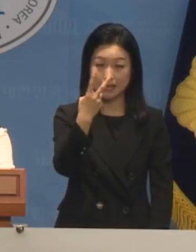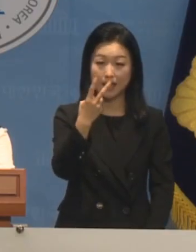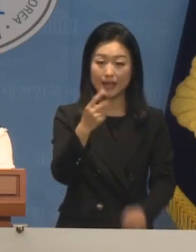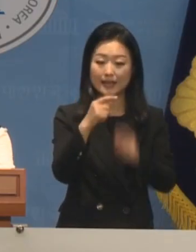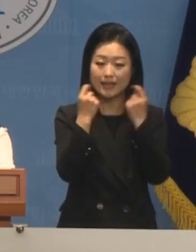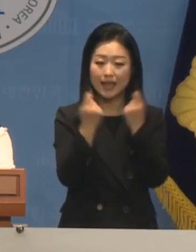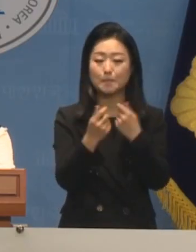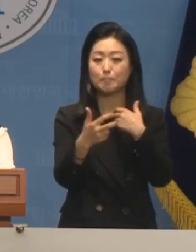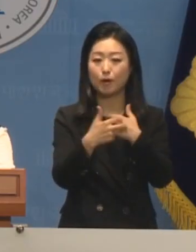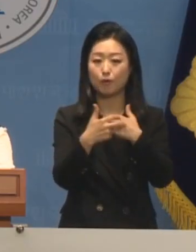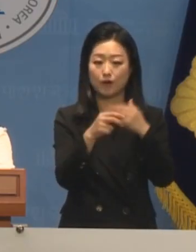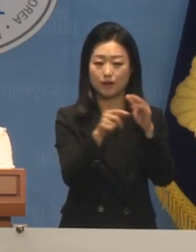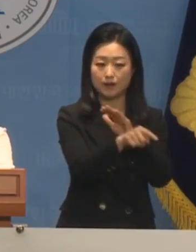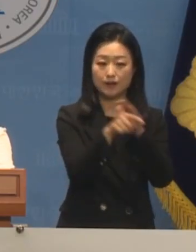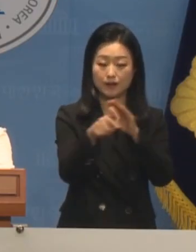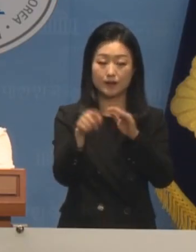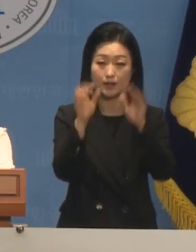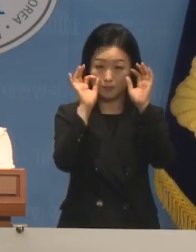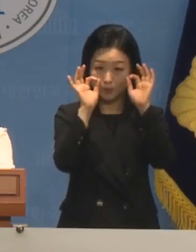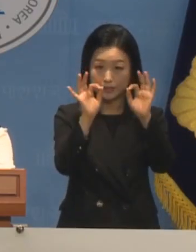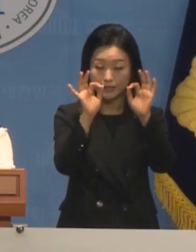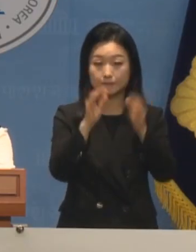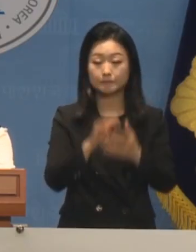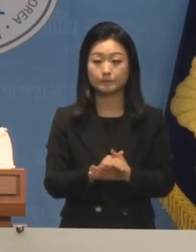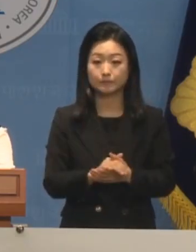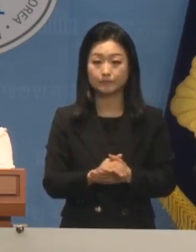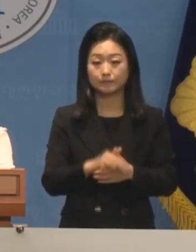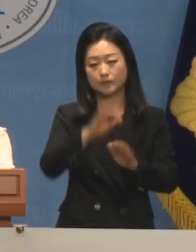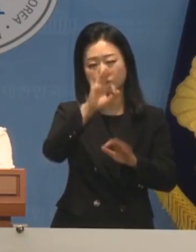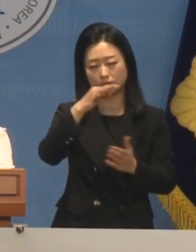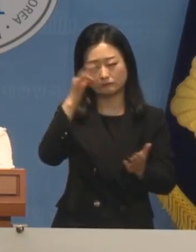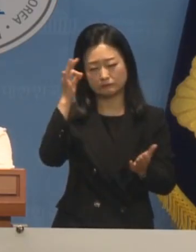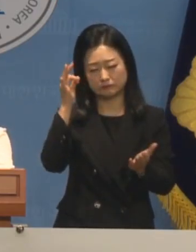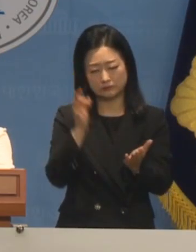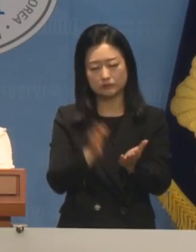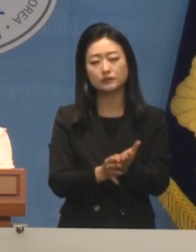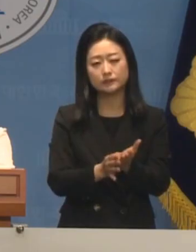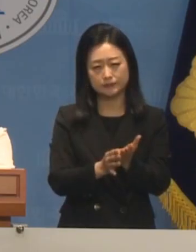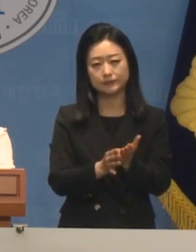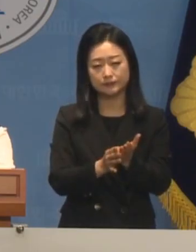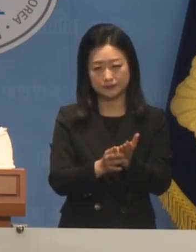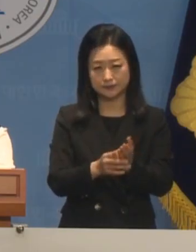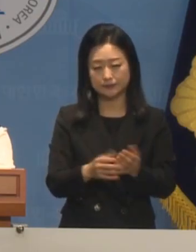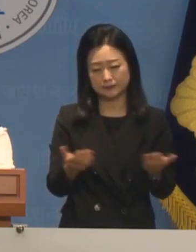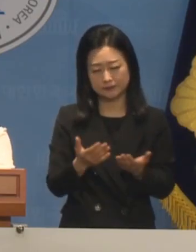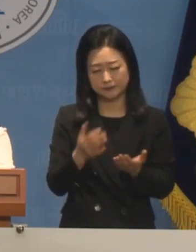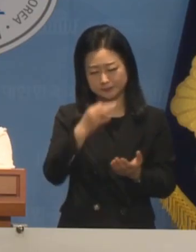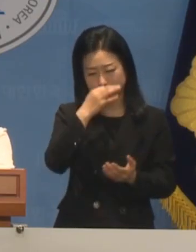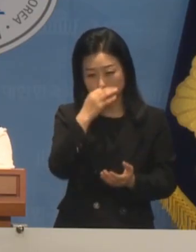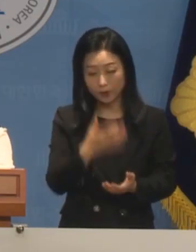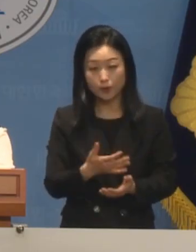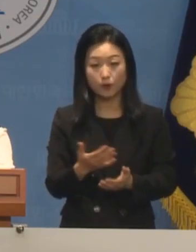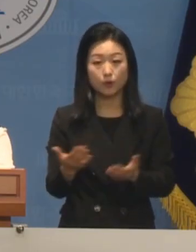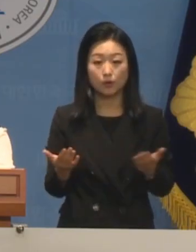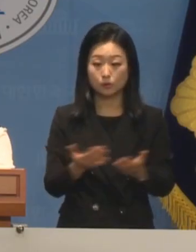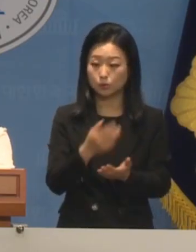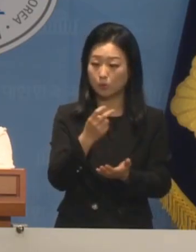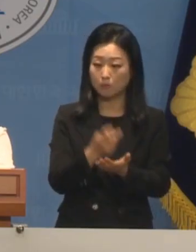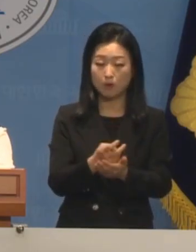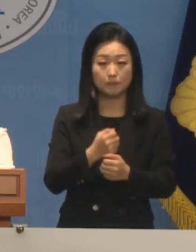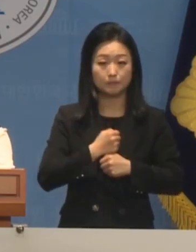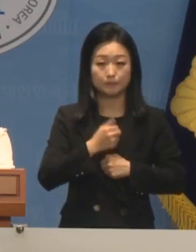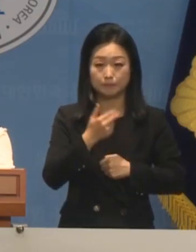실시한 설문 조사에서도 열악한 현실은 여전히 드러났습니다 노동법 지켜지지